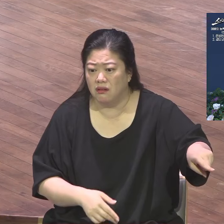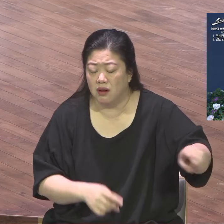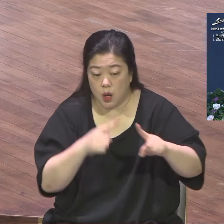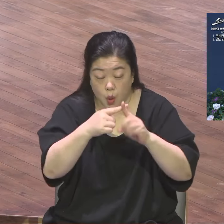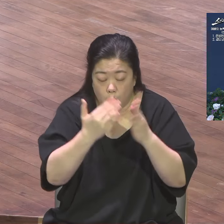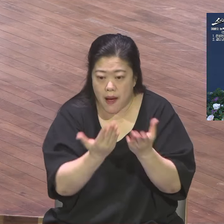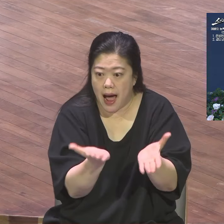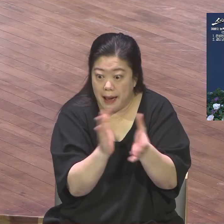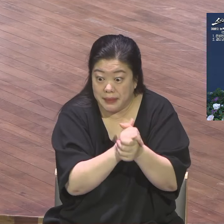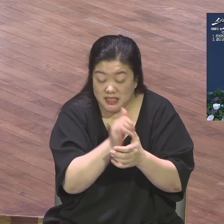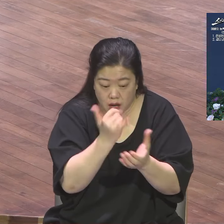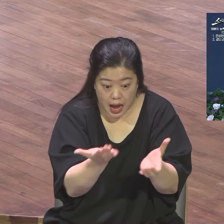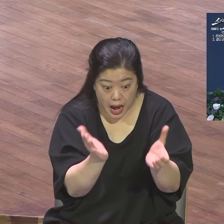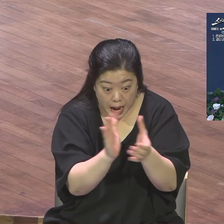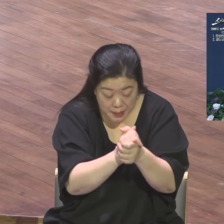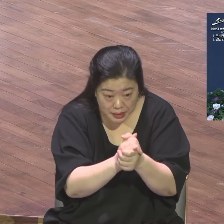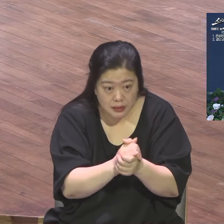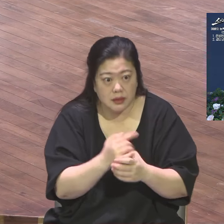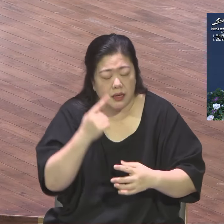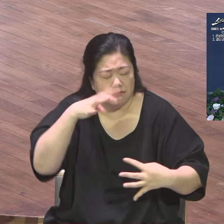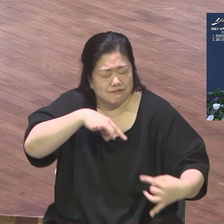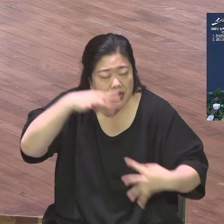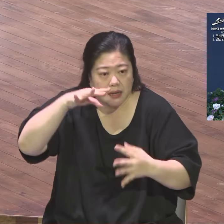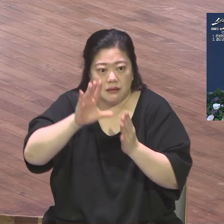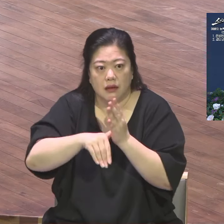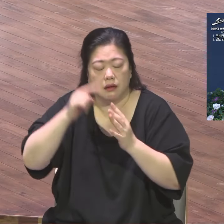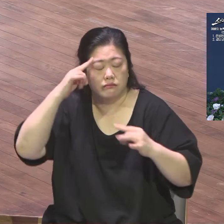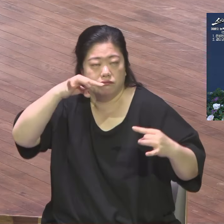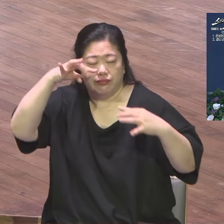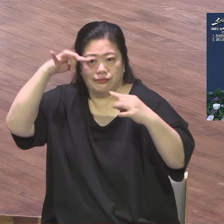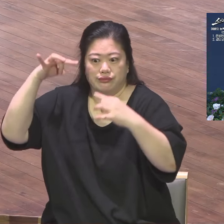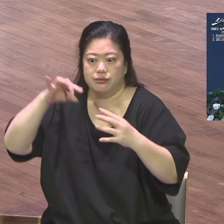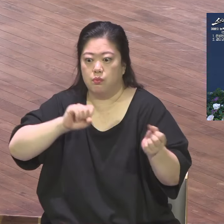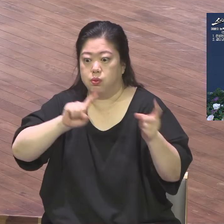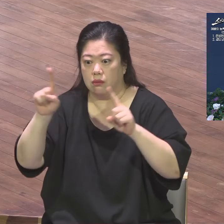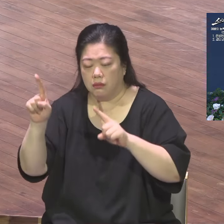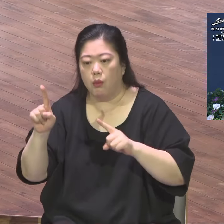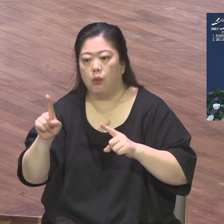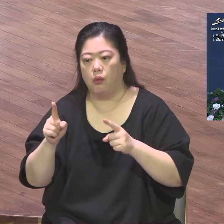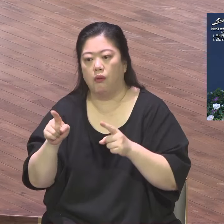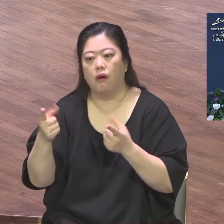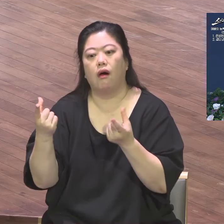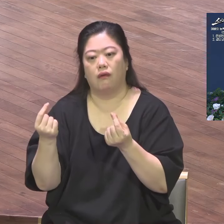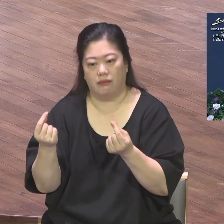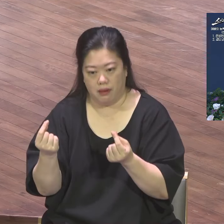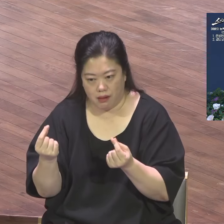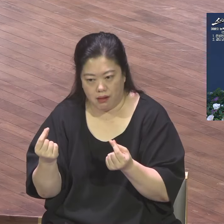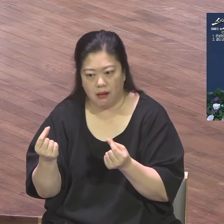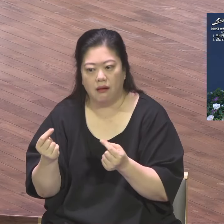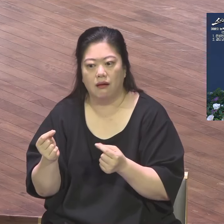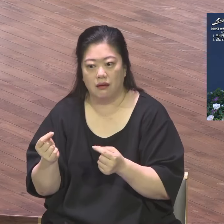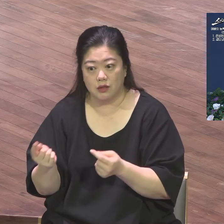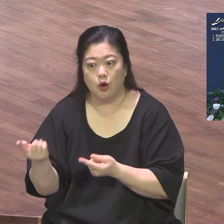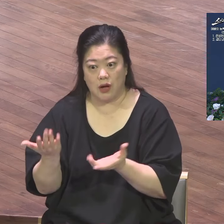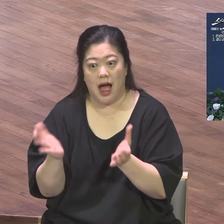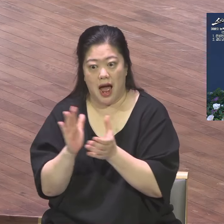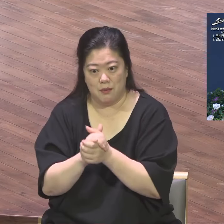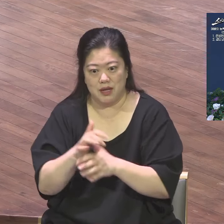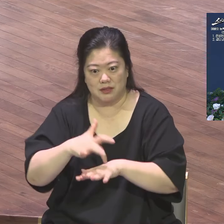건강이 안 좋다 그런 분들은 오늘부터 크게 아멘 하시기 바랍니다.